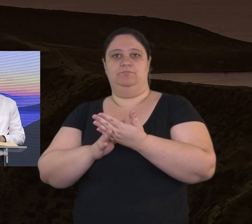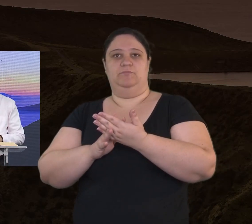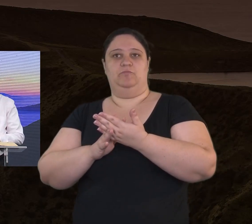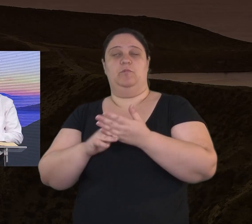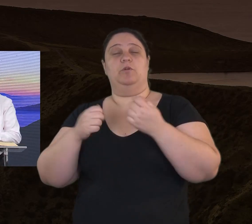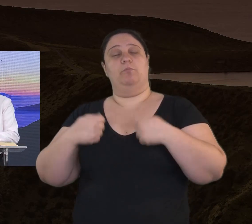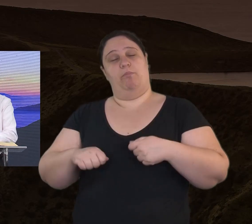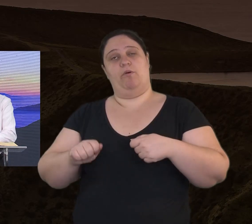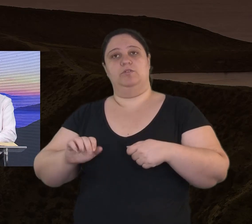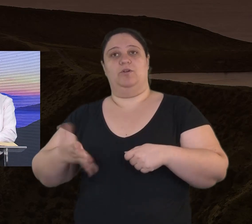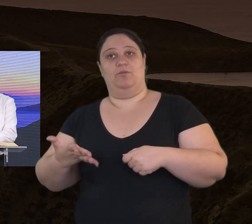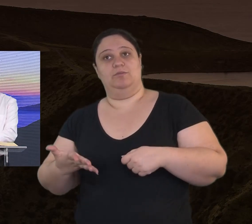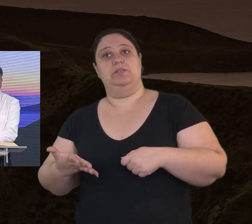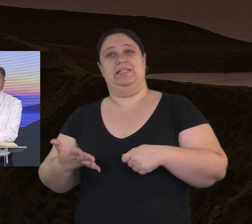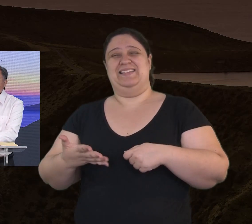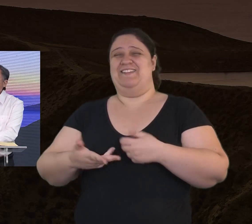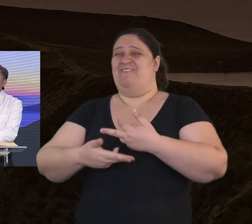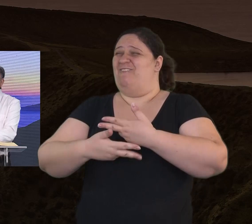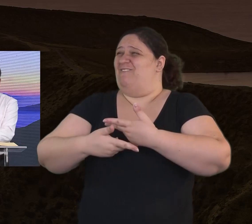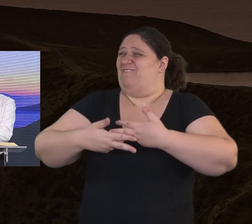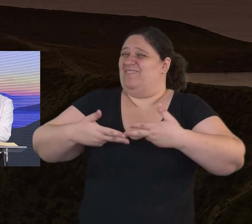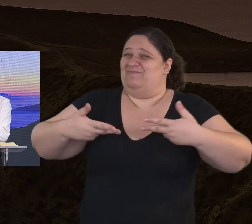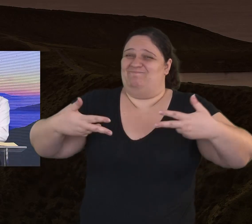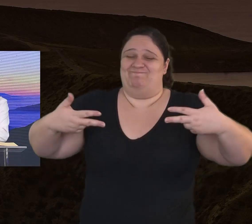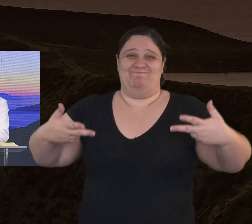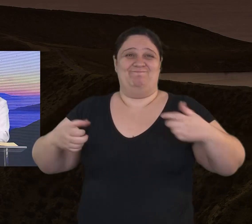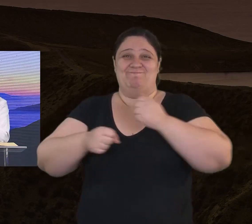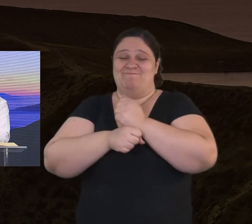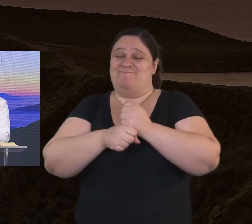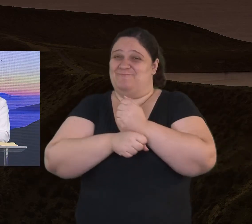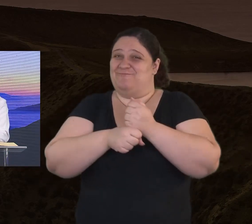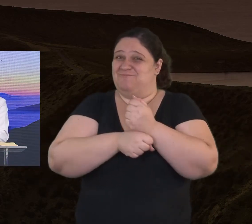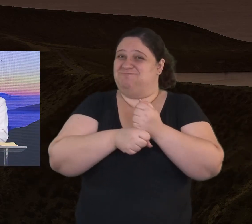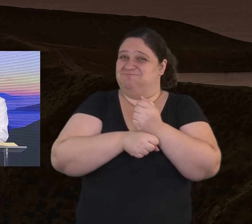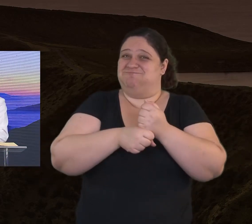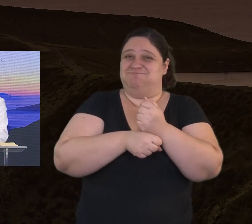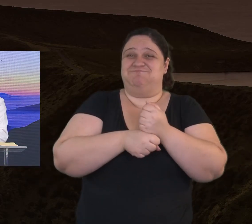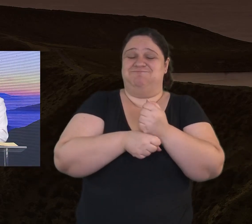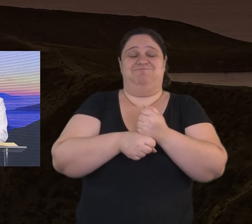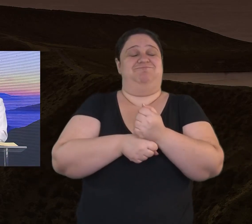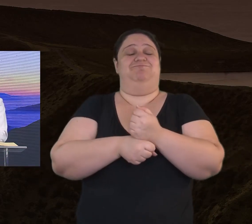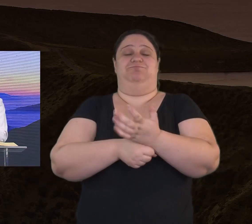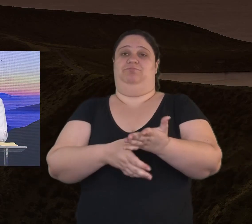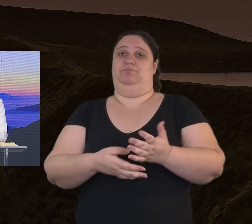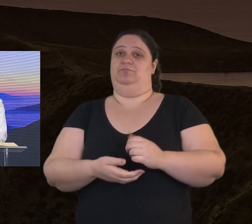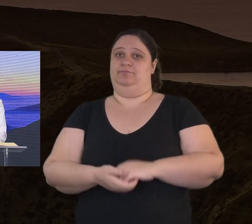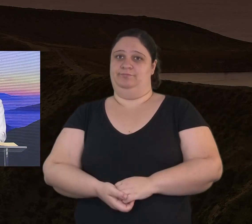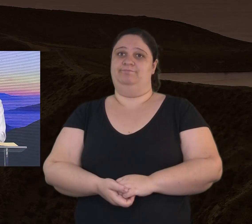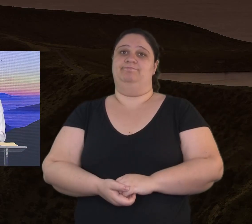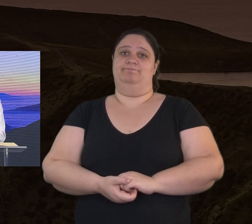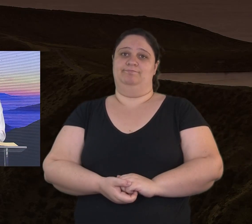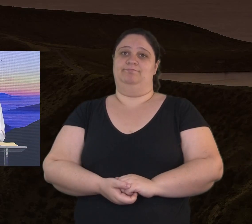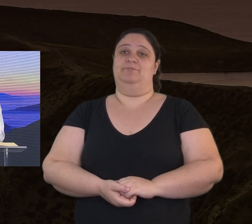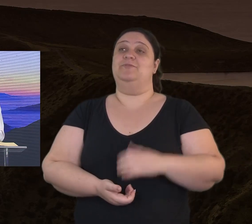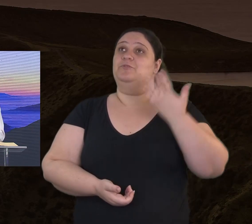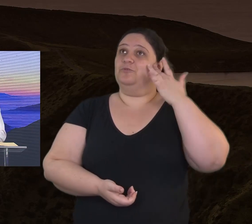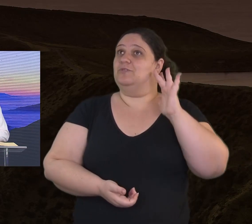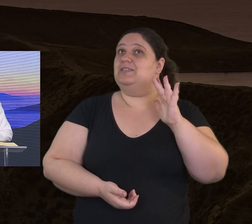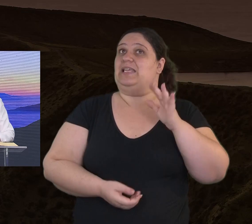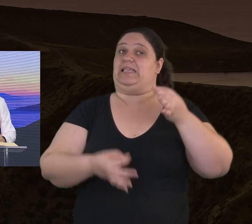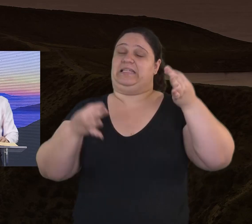ter sido um intervalo de muitos e muitos anos, a gente não sabe exatamente,